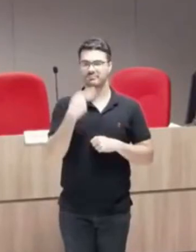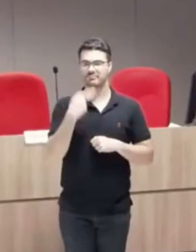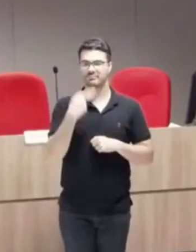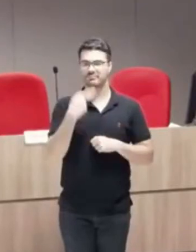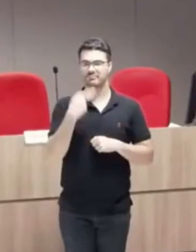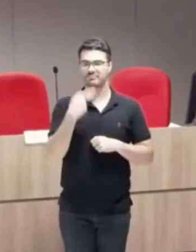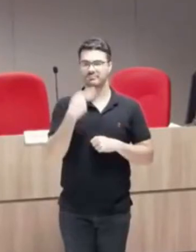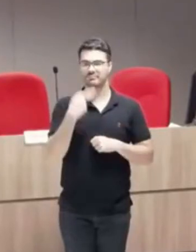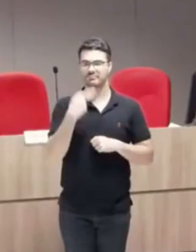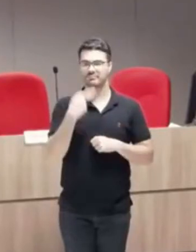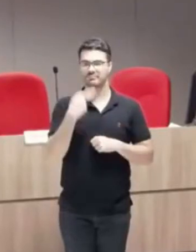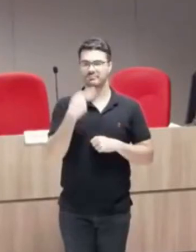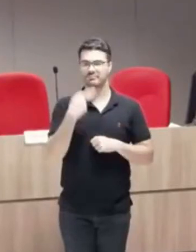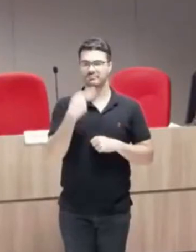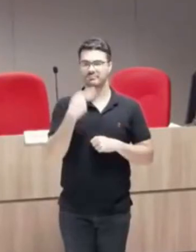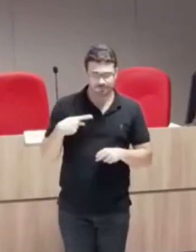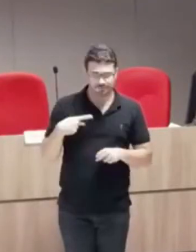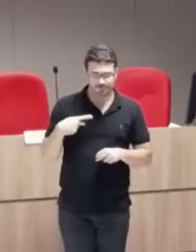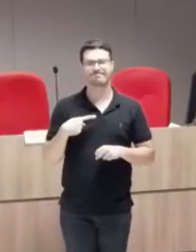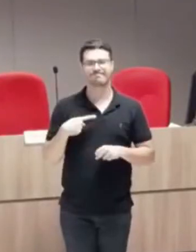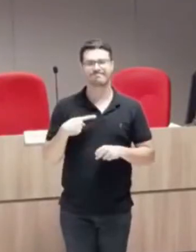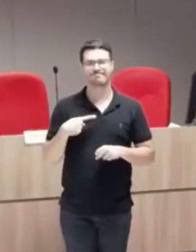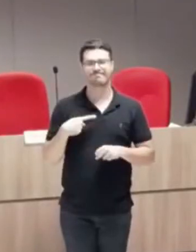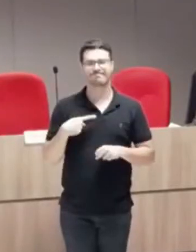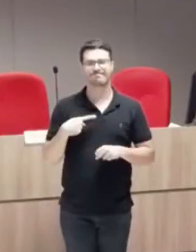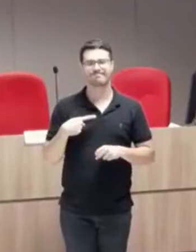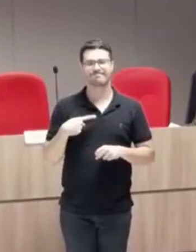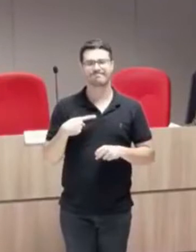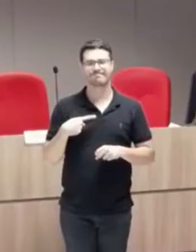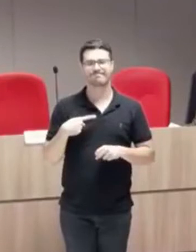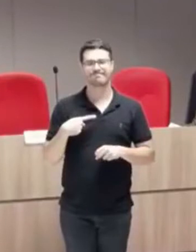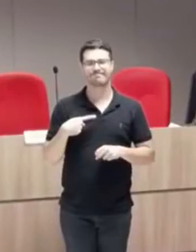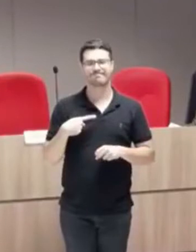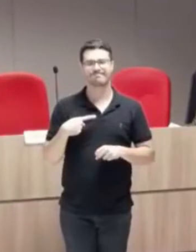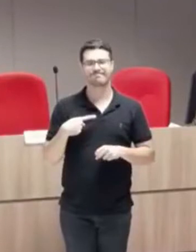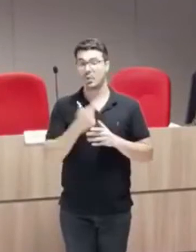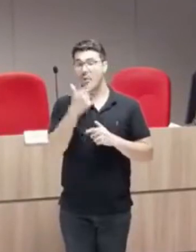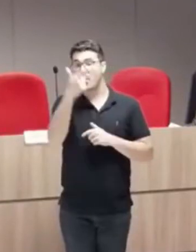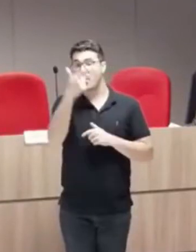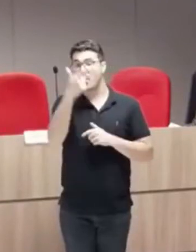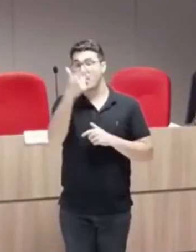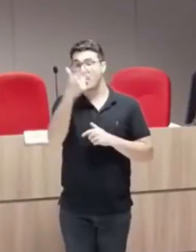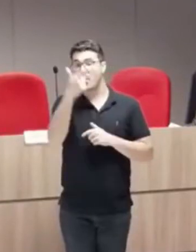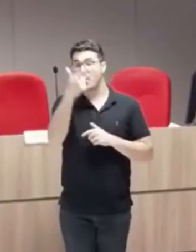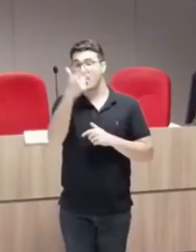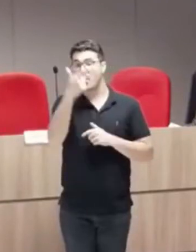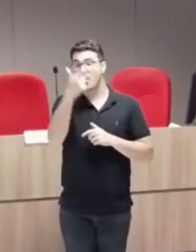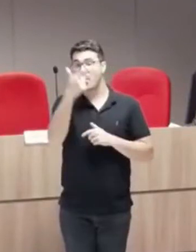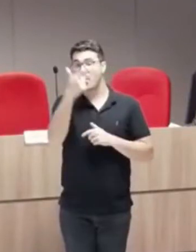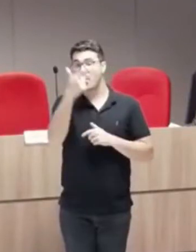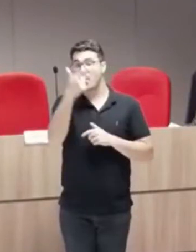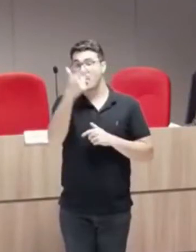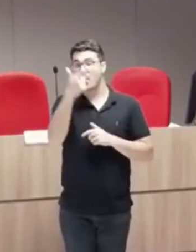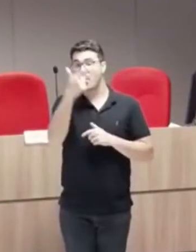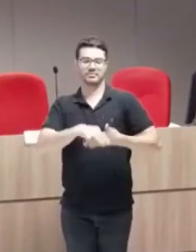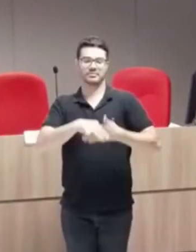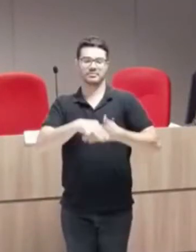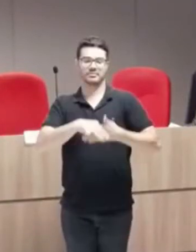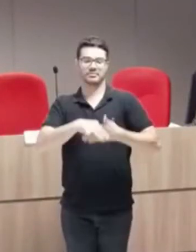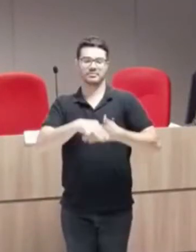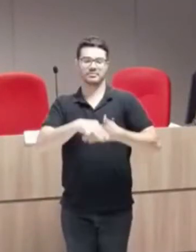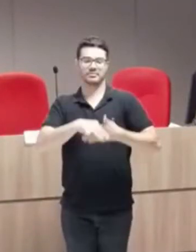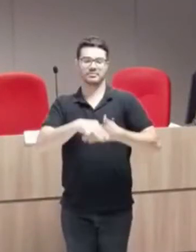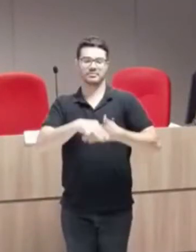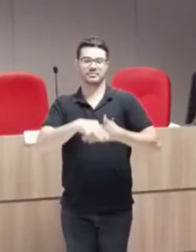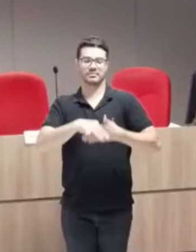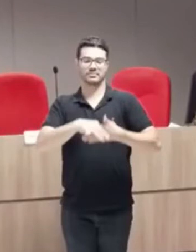tema, que é o tema que o Ministério Público trabalha tão caro nesse momento, né? E que outra instituição teria, por exemplo, condições de liderar uma verdadeira força-tarefa ao lado